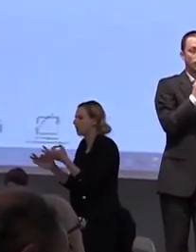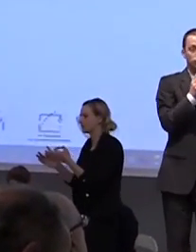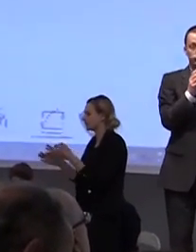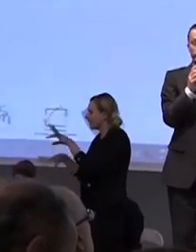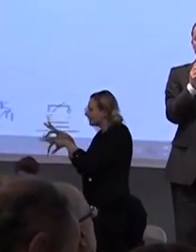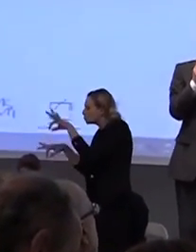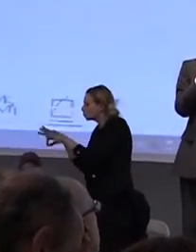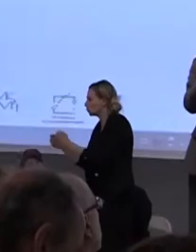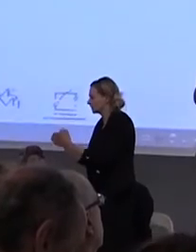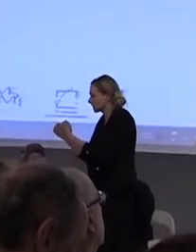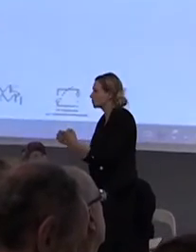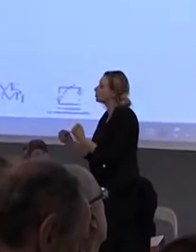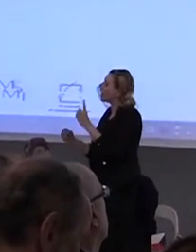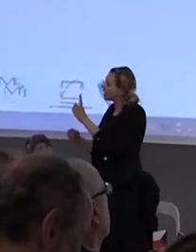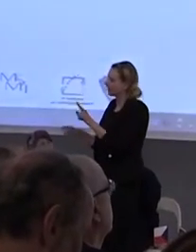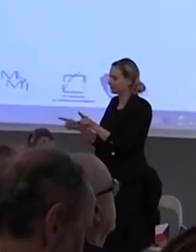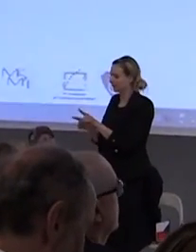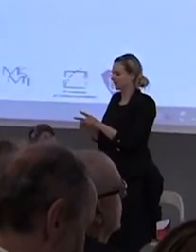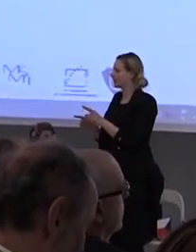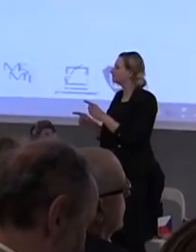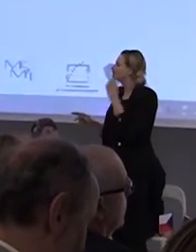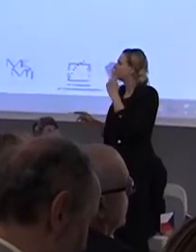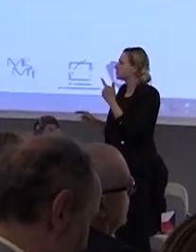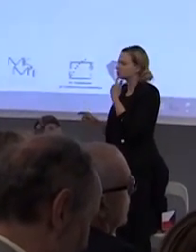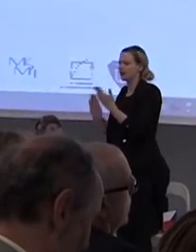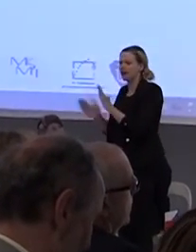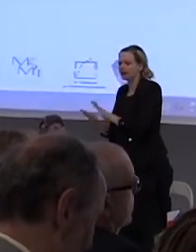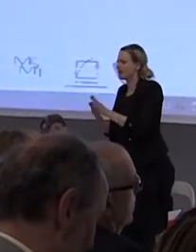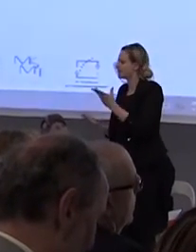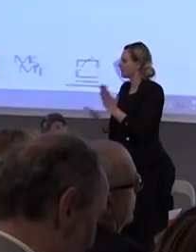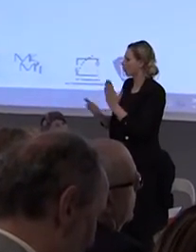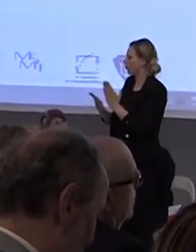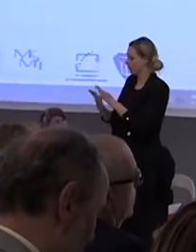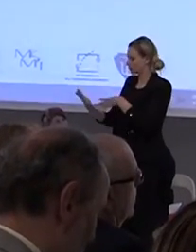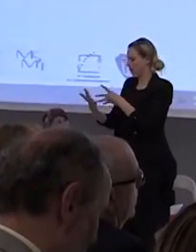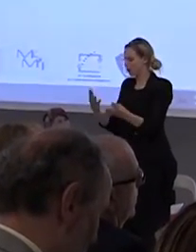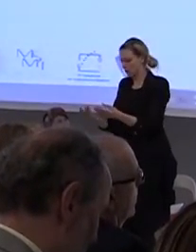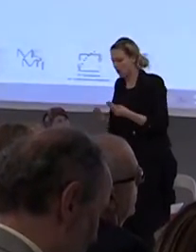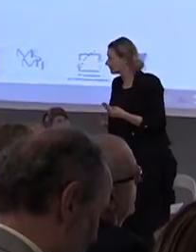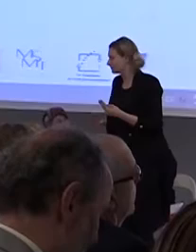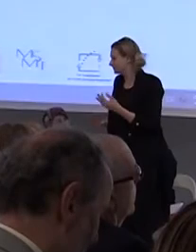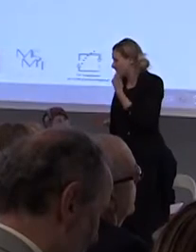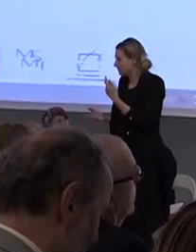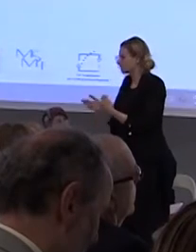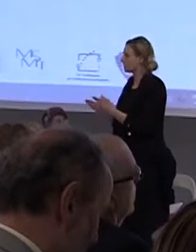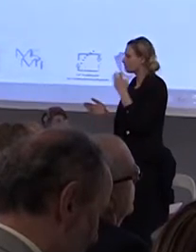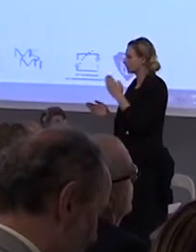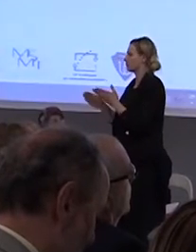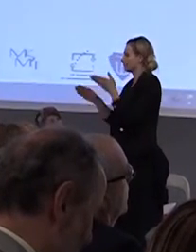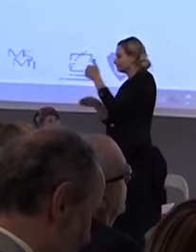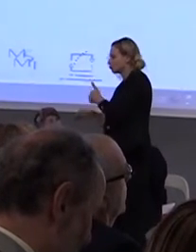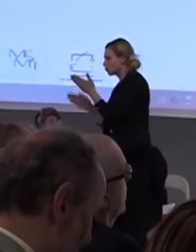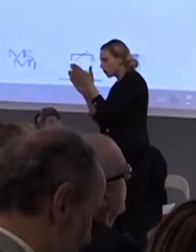řadu různých šetření, dotazníkových, osobních, hloubkových rozhovorů, práci s daty, kde jsme spolupracovali s